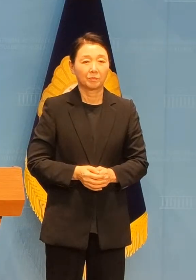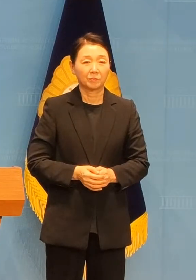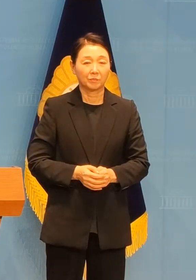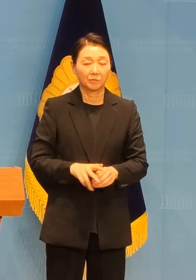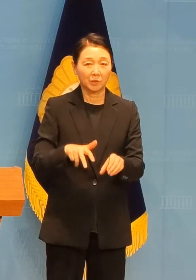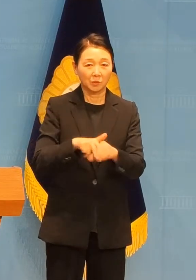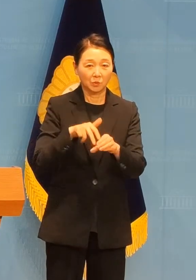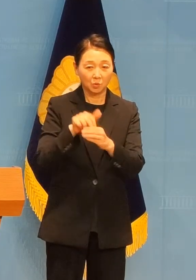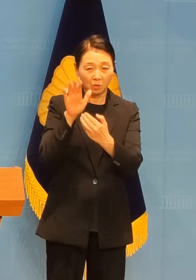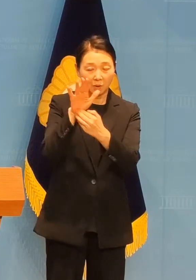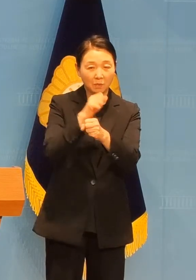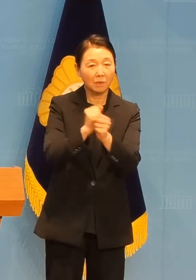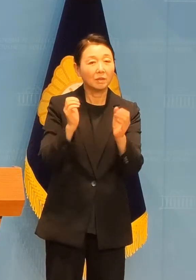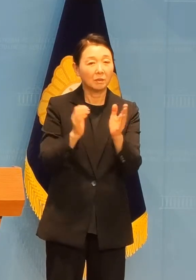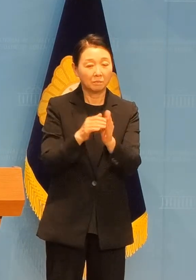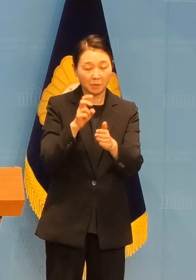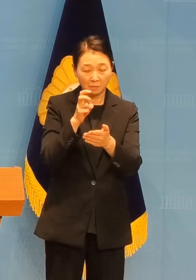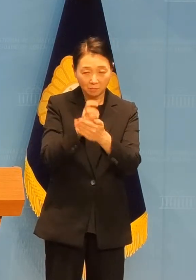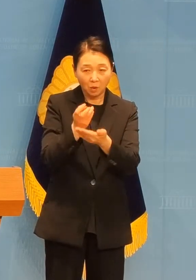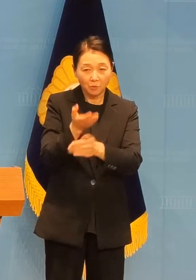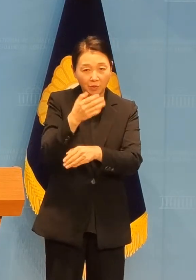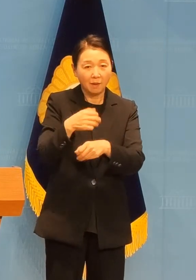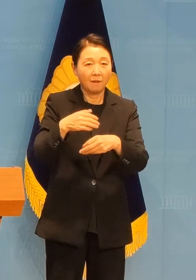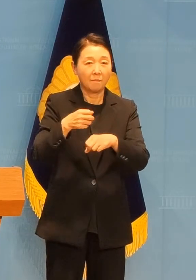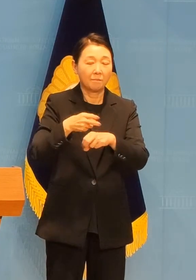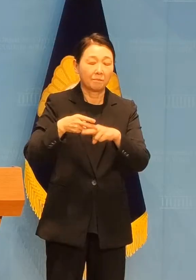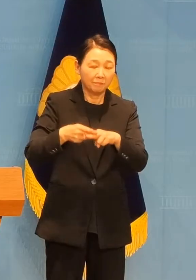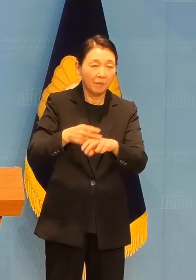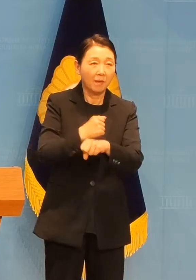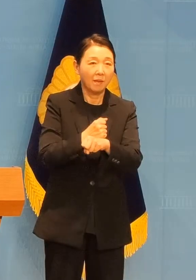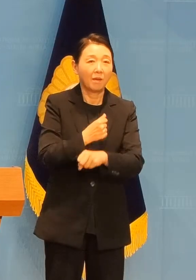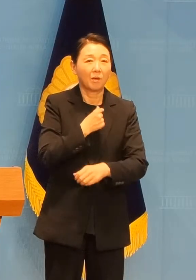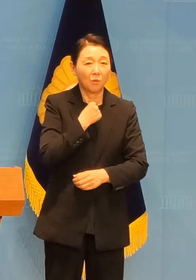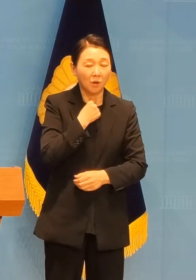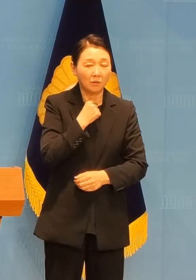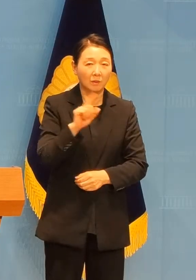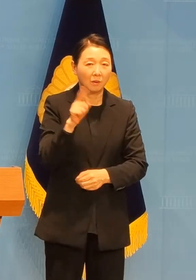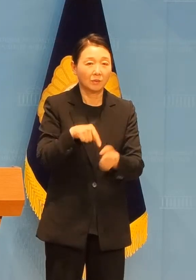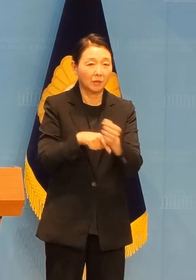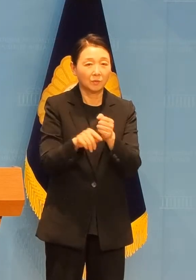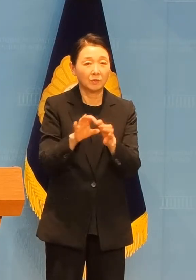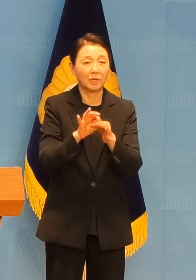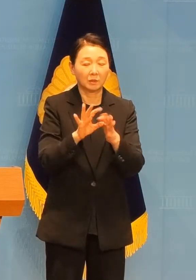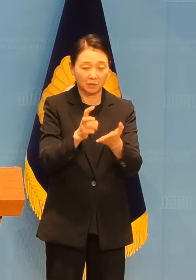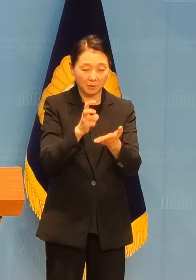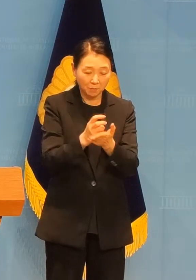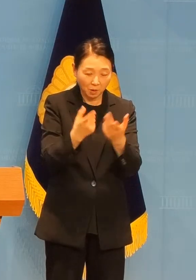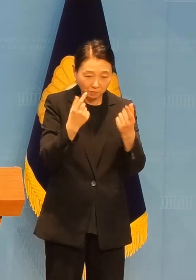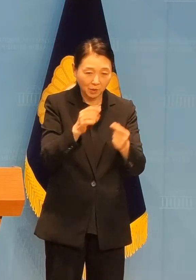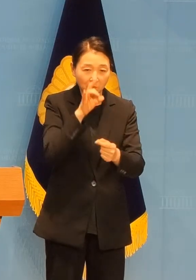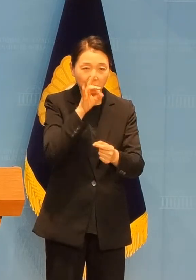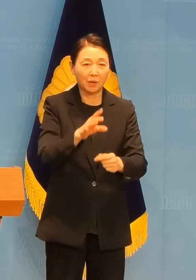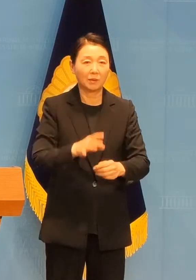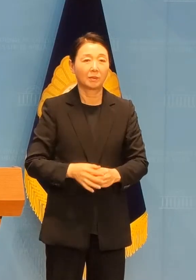종교를 방패 삼아 법 위에 군림하려는 행태는 어떠한 이유로도 정당화될 수